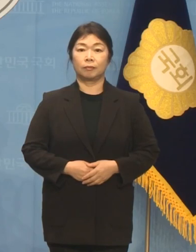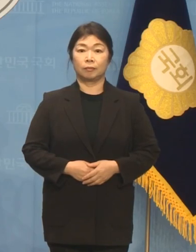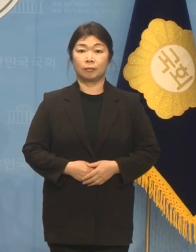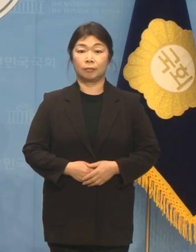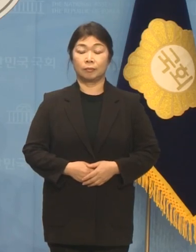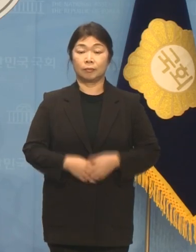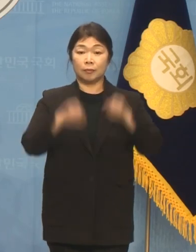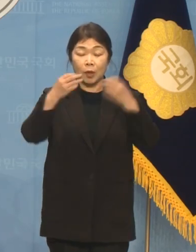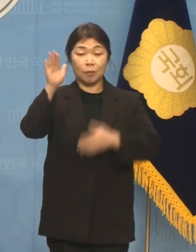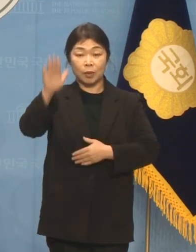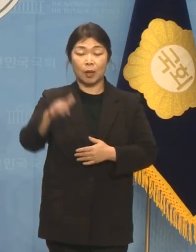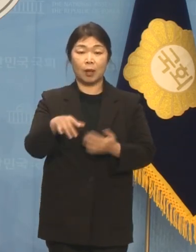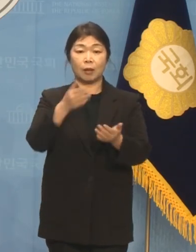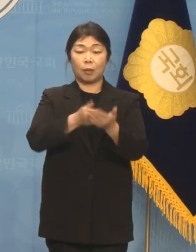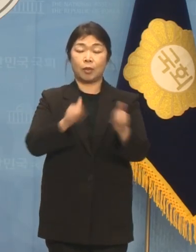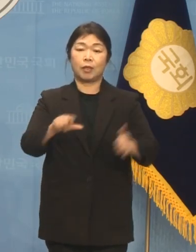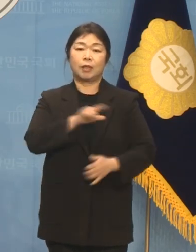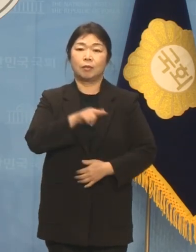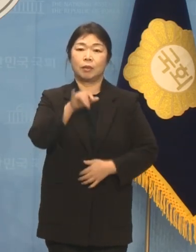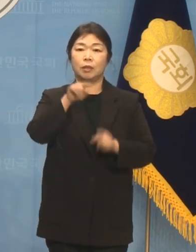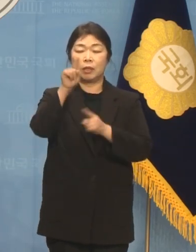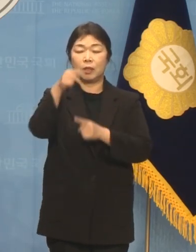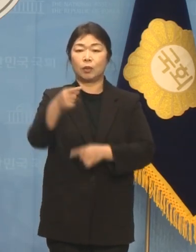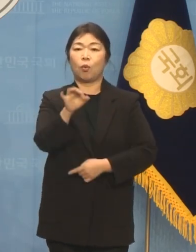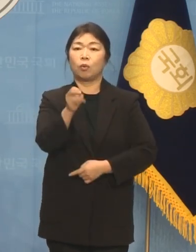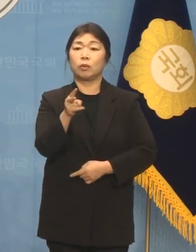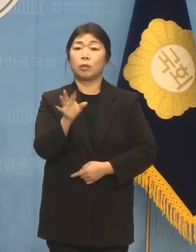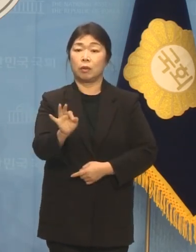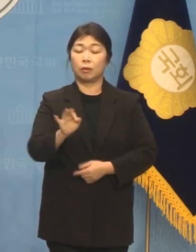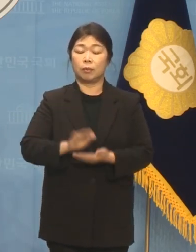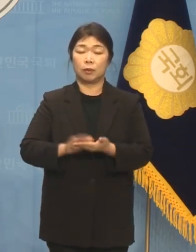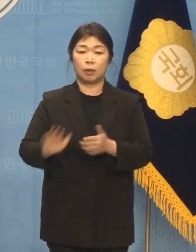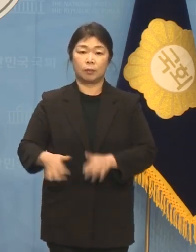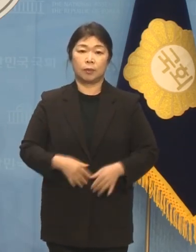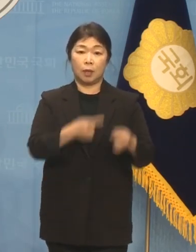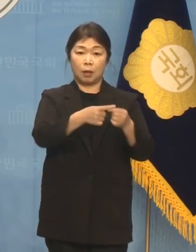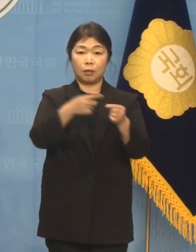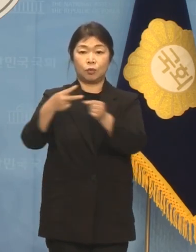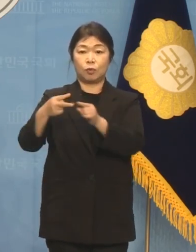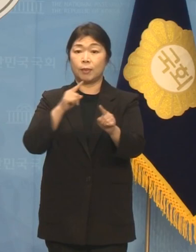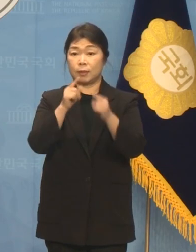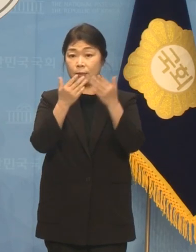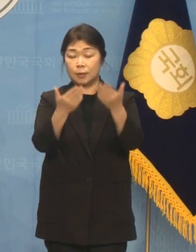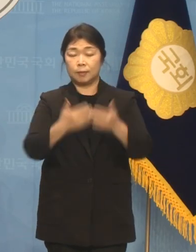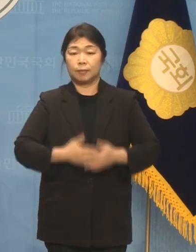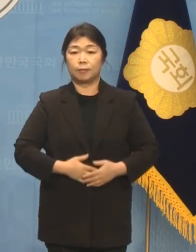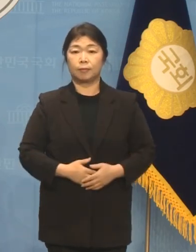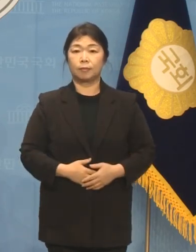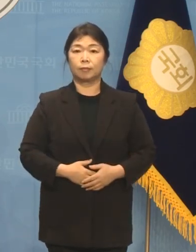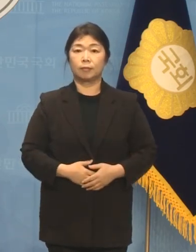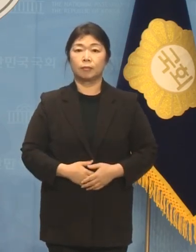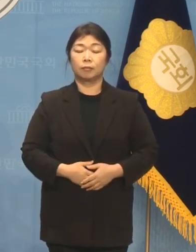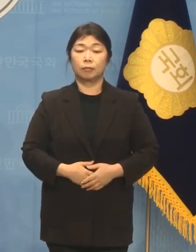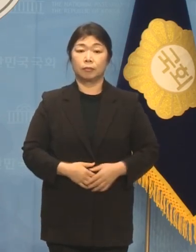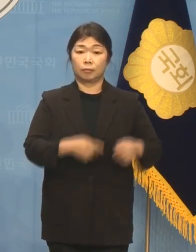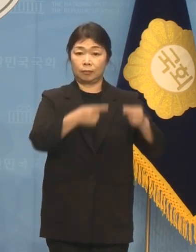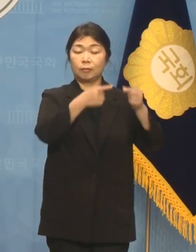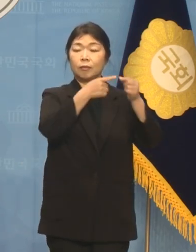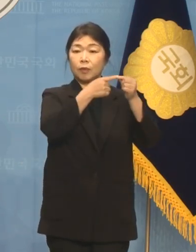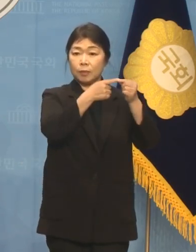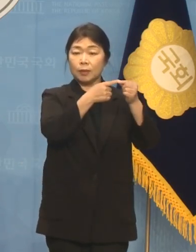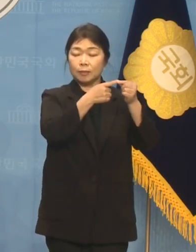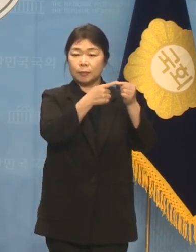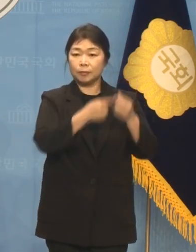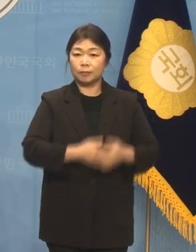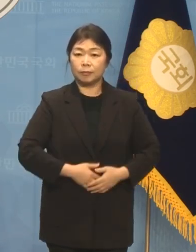네 새로운미래 선임 대변 이동령 있니다 어 현안 관련해서 두 가지 브리핑 드리도록 하겠습니다 첫 번째입니다